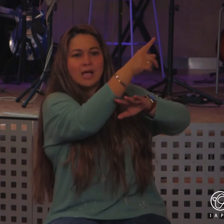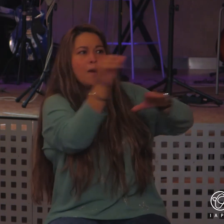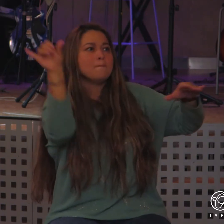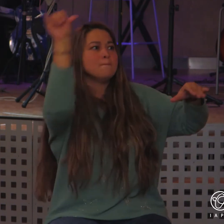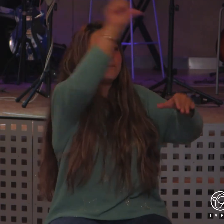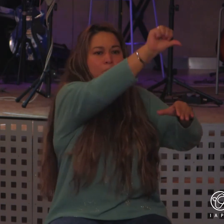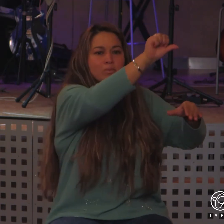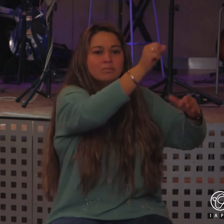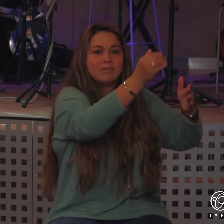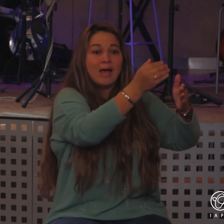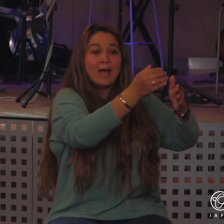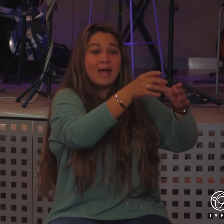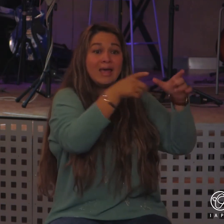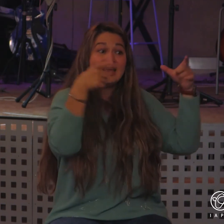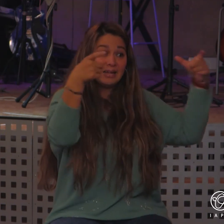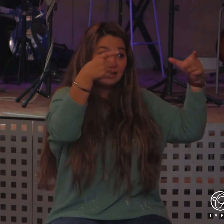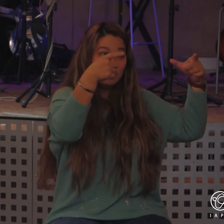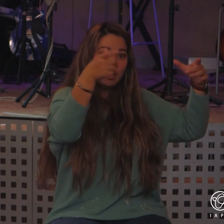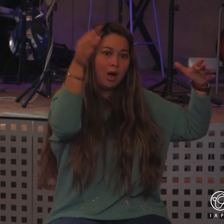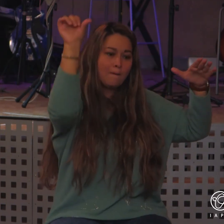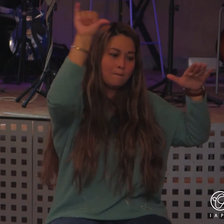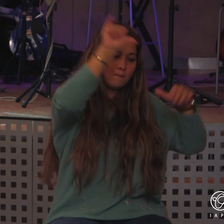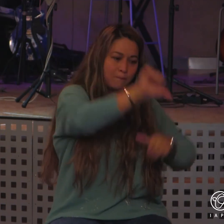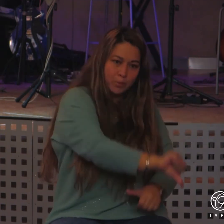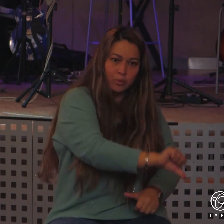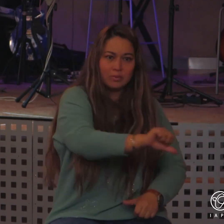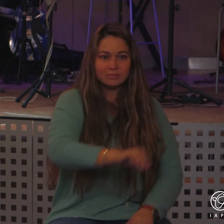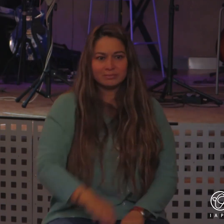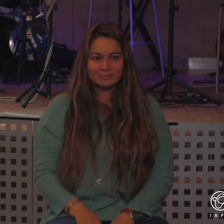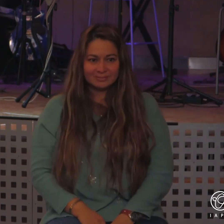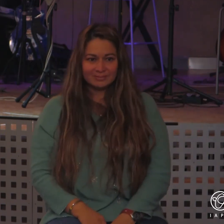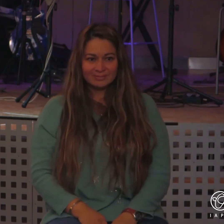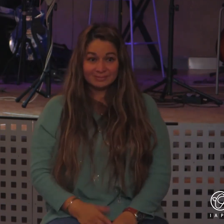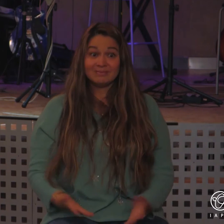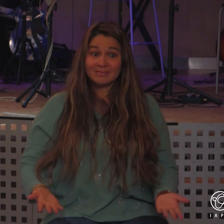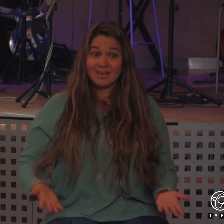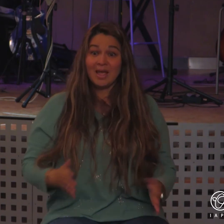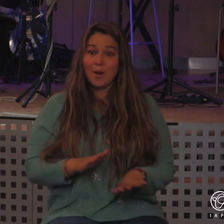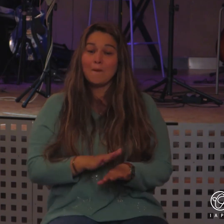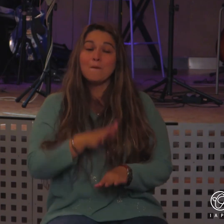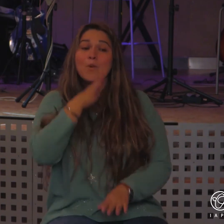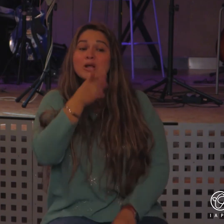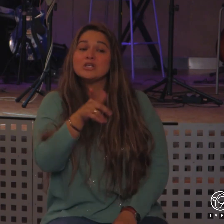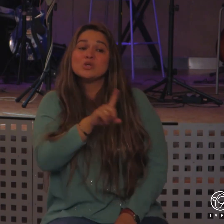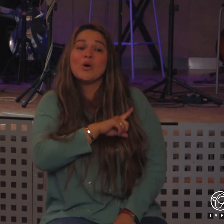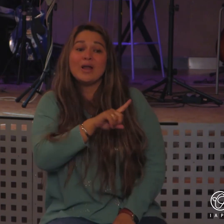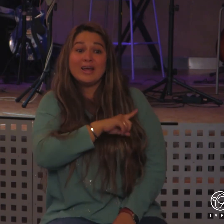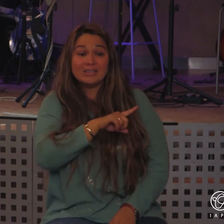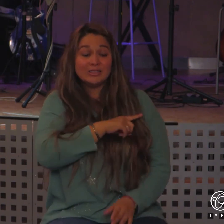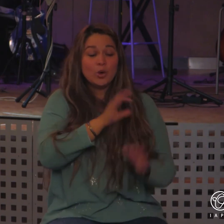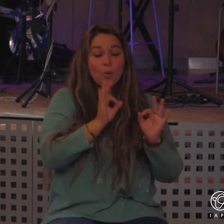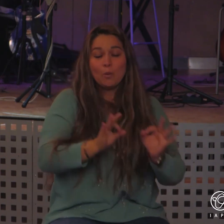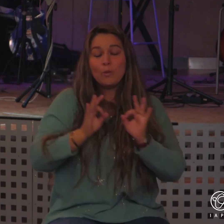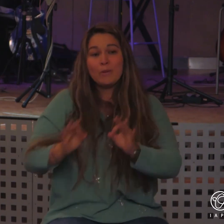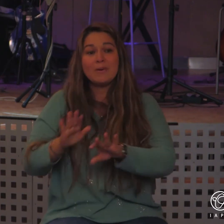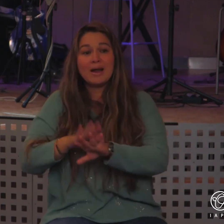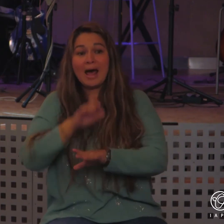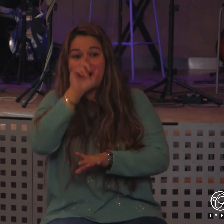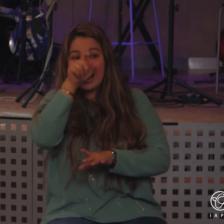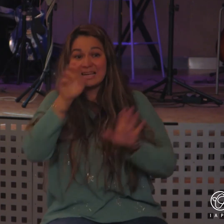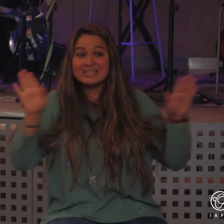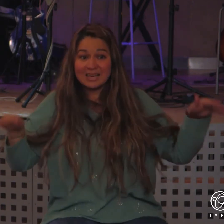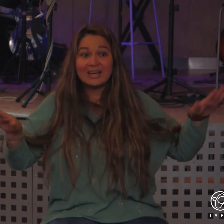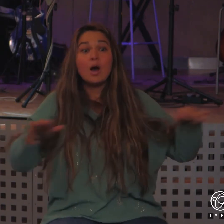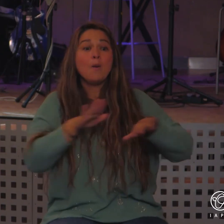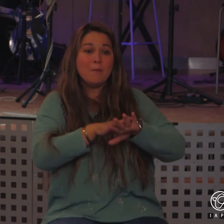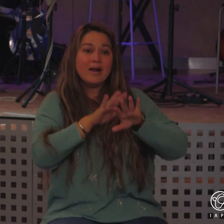encima que suponga además una amenaza. Y están teniendo, según dicen, bastante éxito.